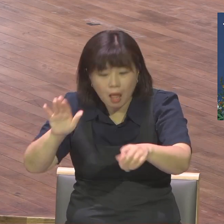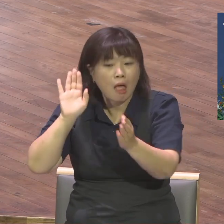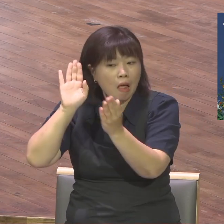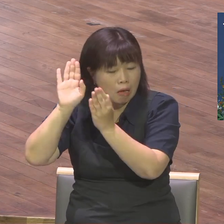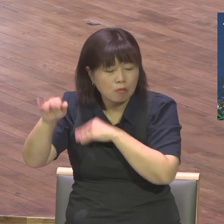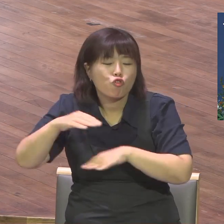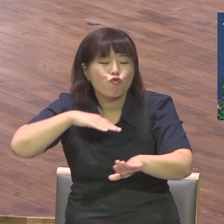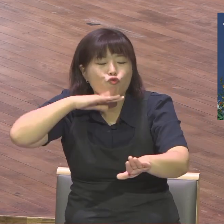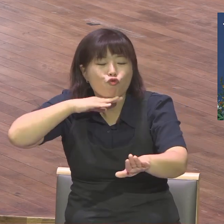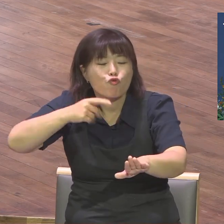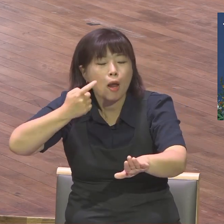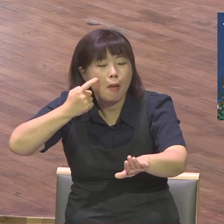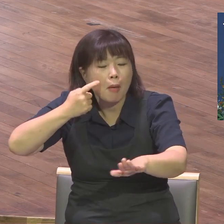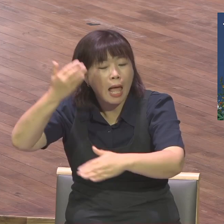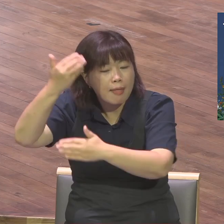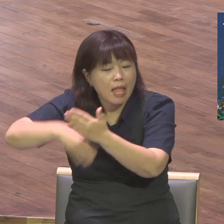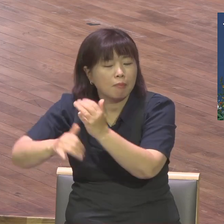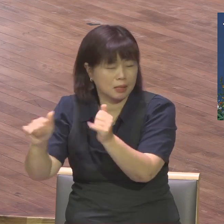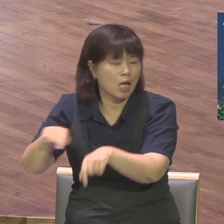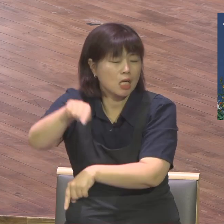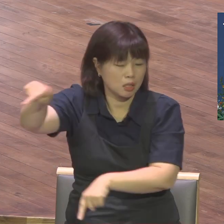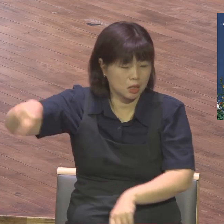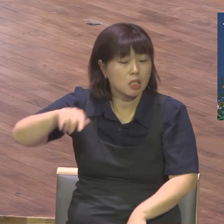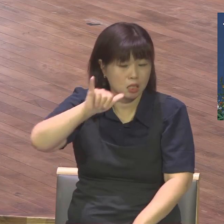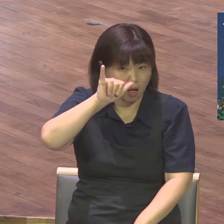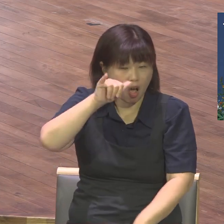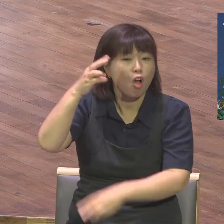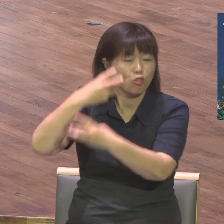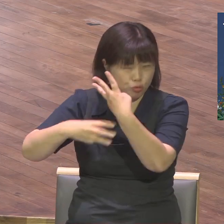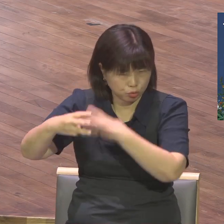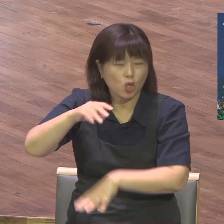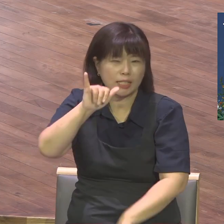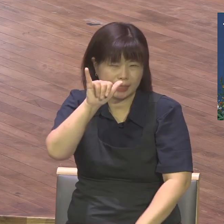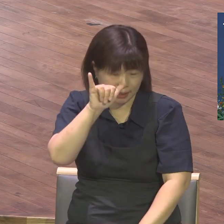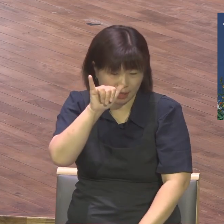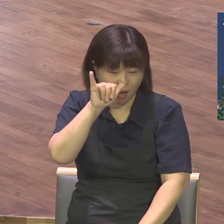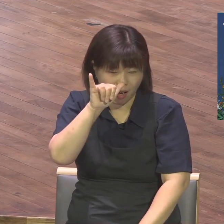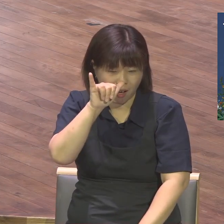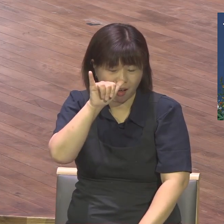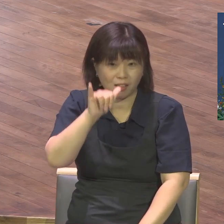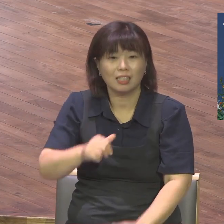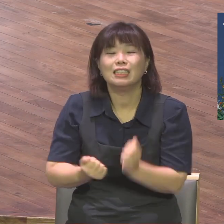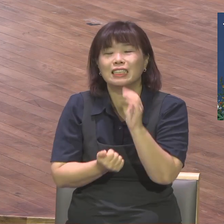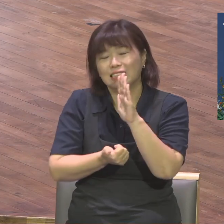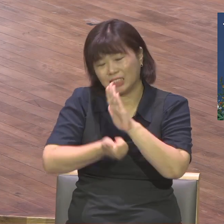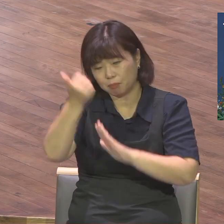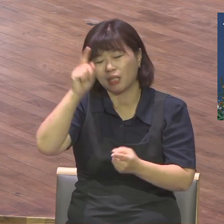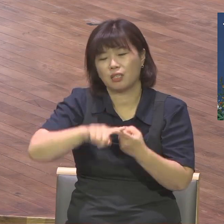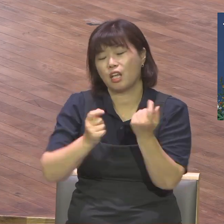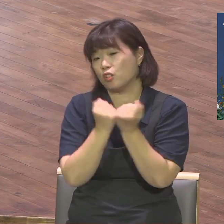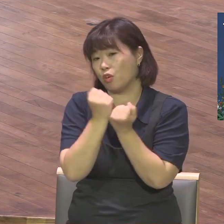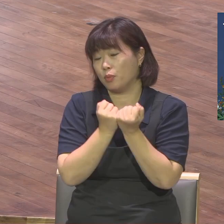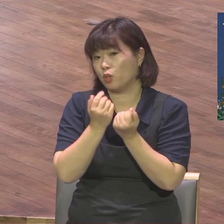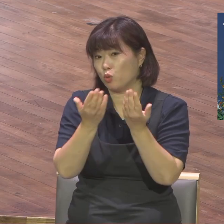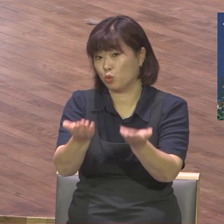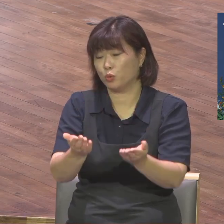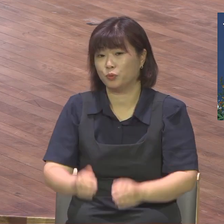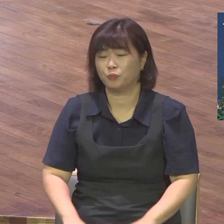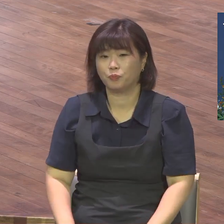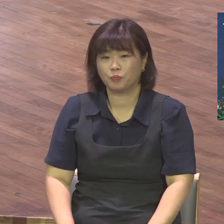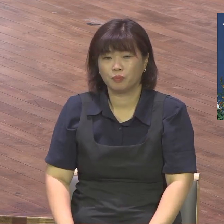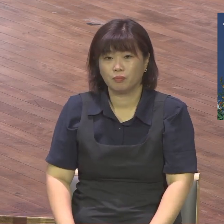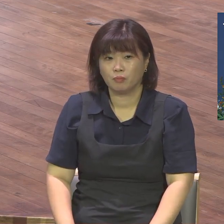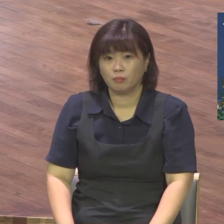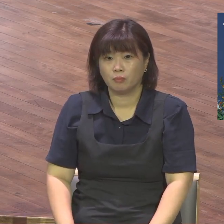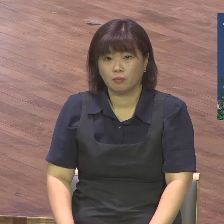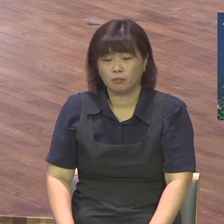거룩한 씨가 있다, 남는 자가 있다. 가장 절망적인 상황 속에서 가장